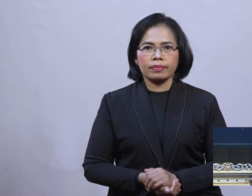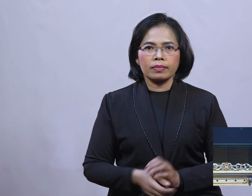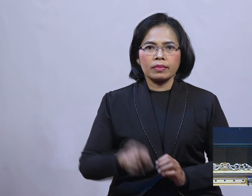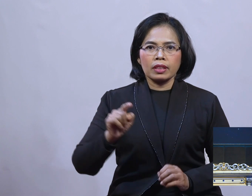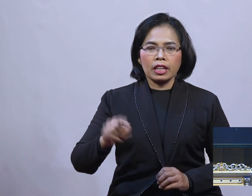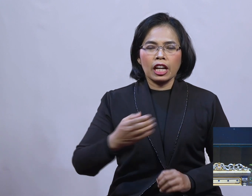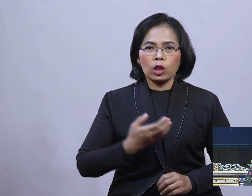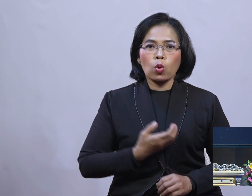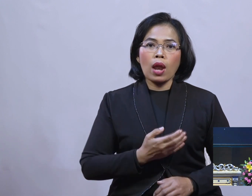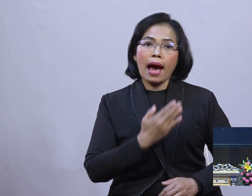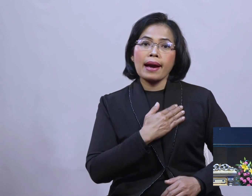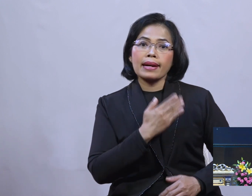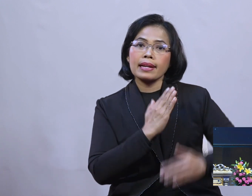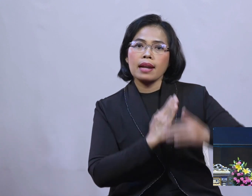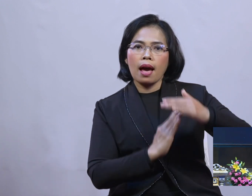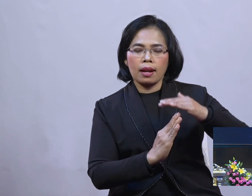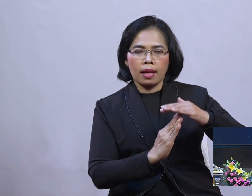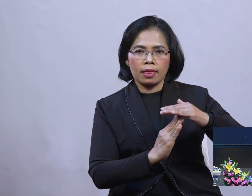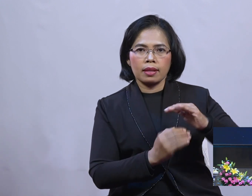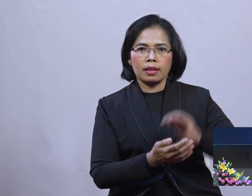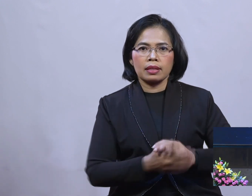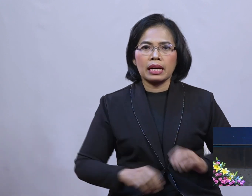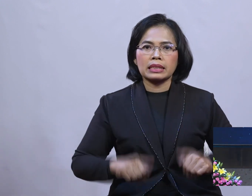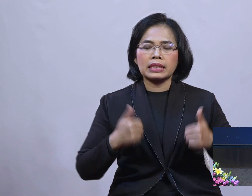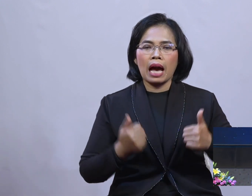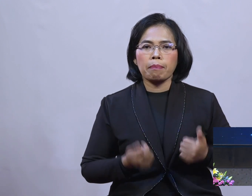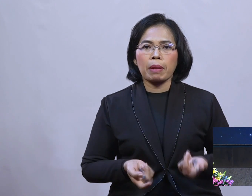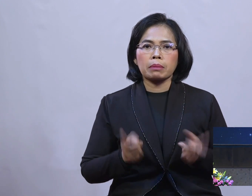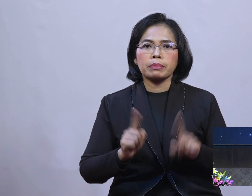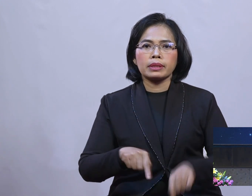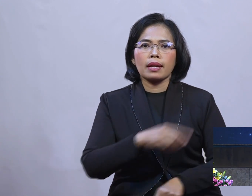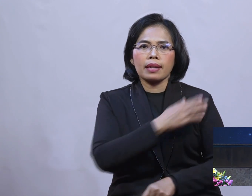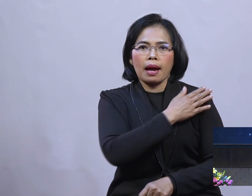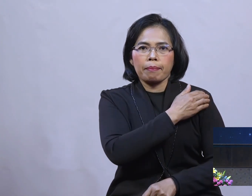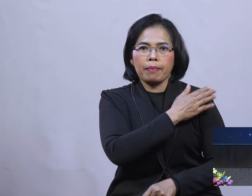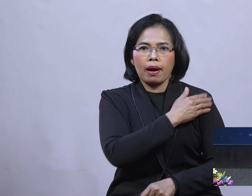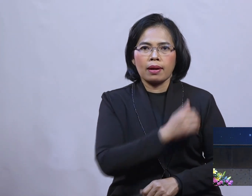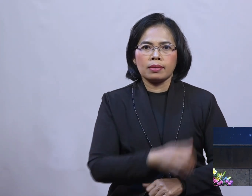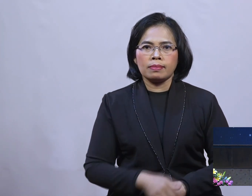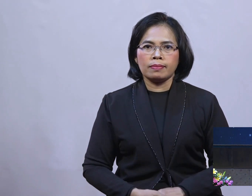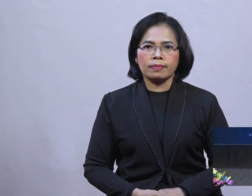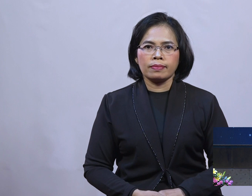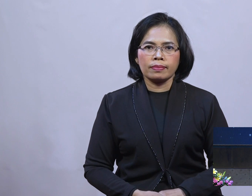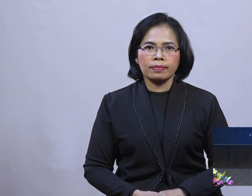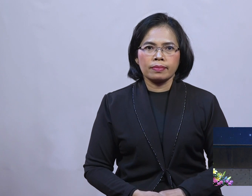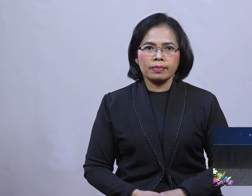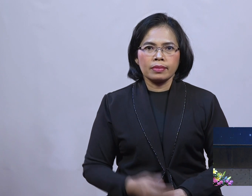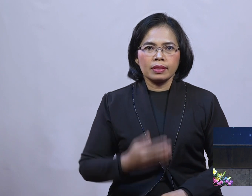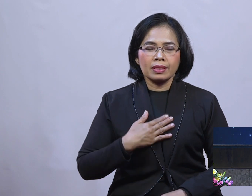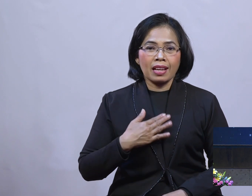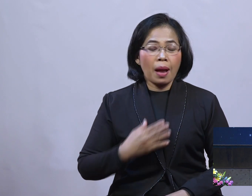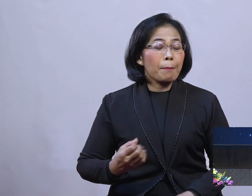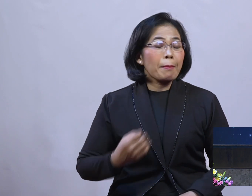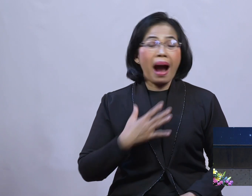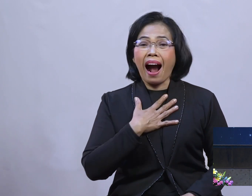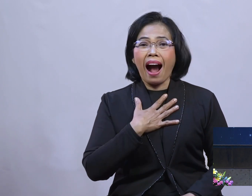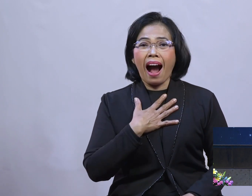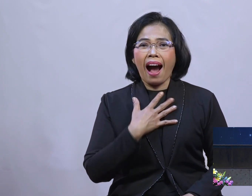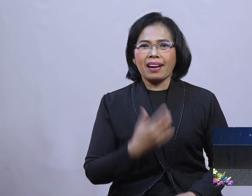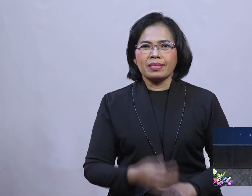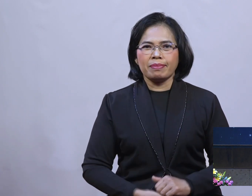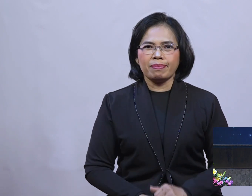Hai Jeju kerendahan hati Hai dan kesiapan menjadi hamba Hai Saya bangga